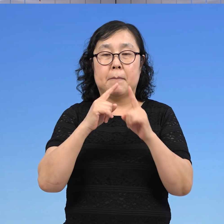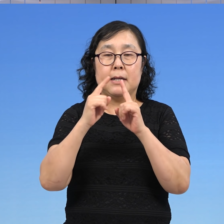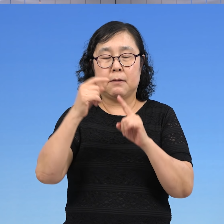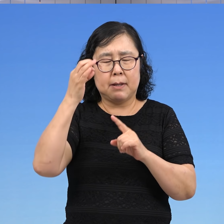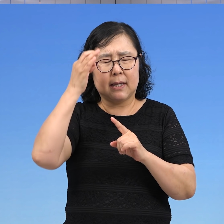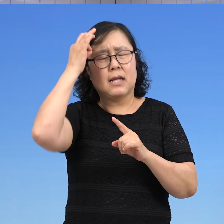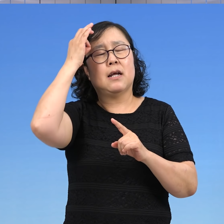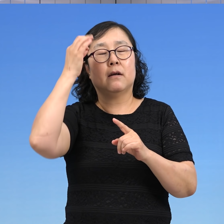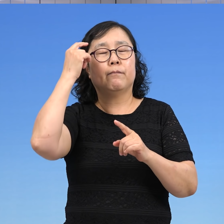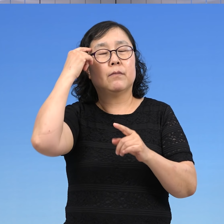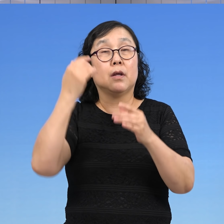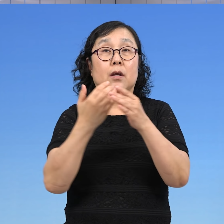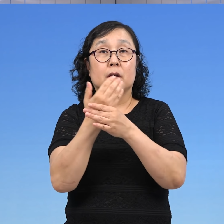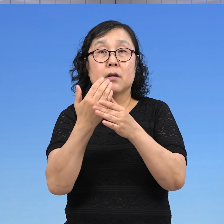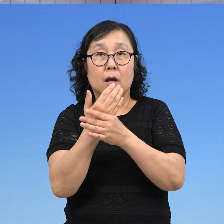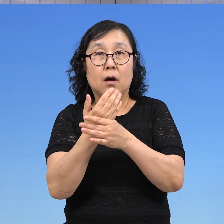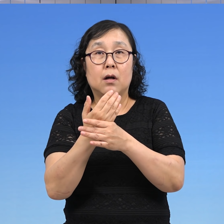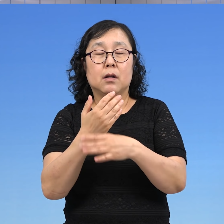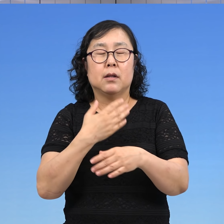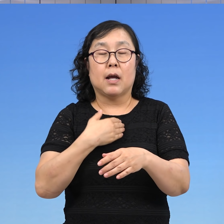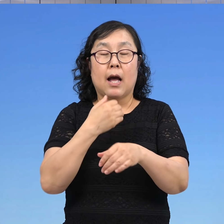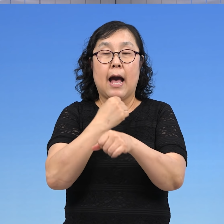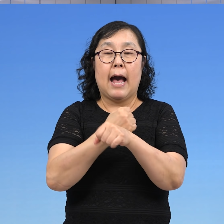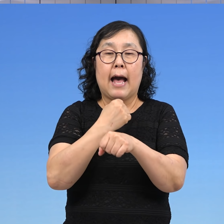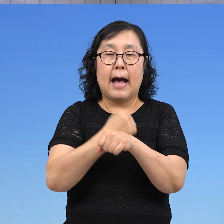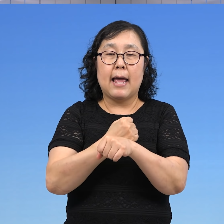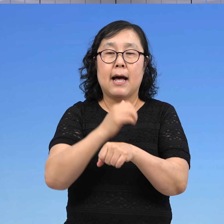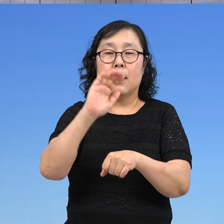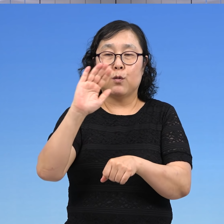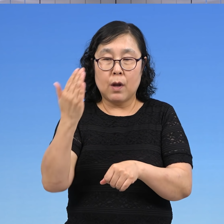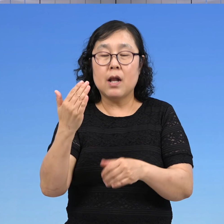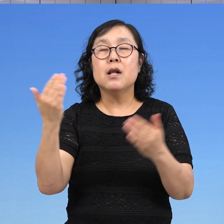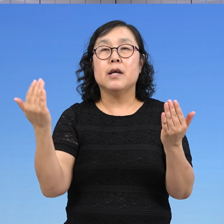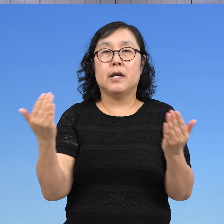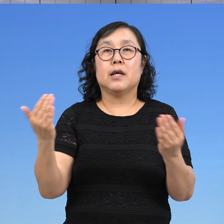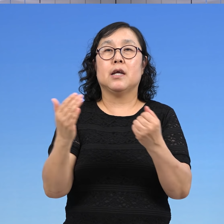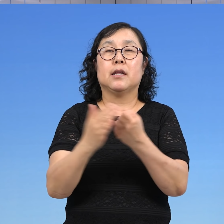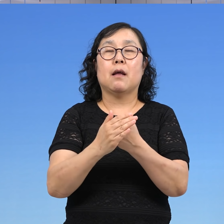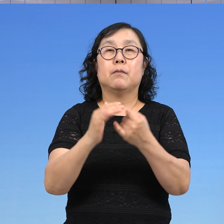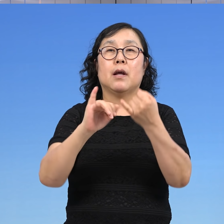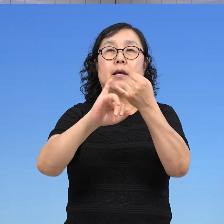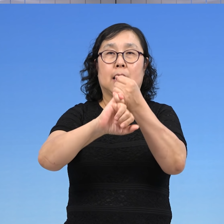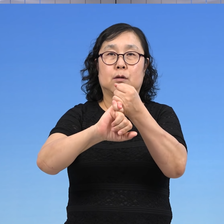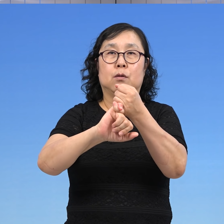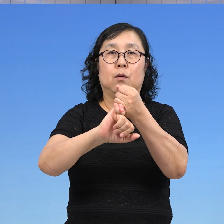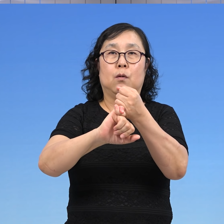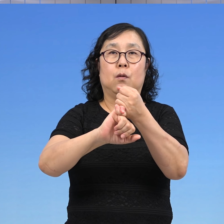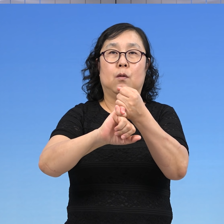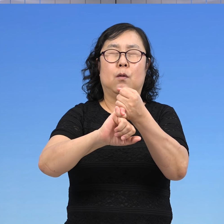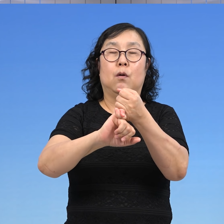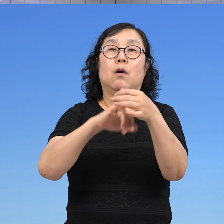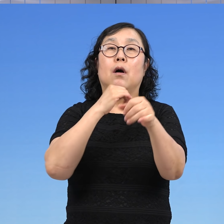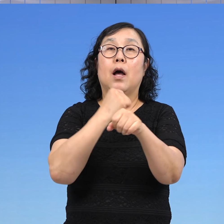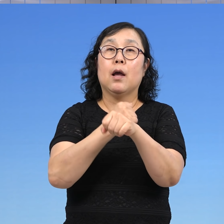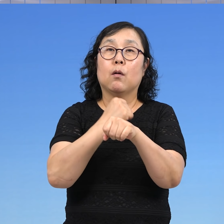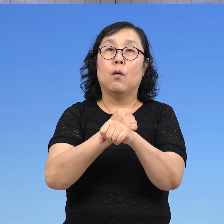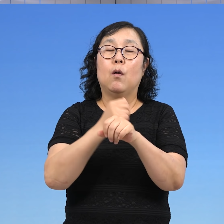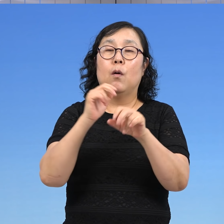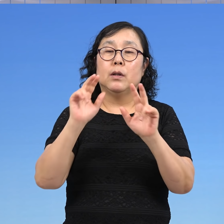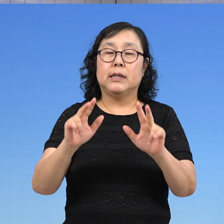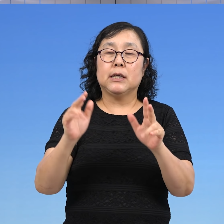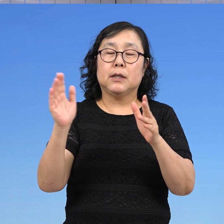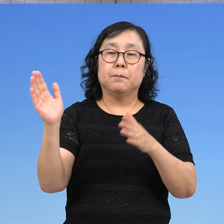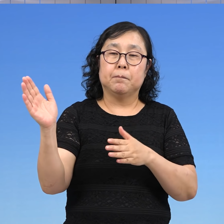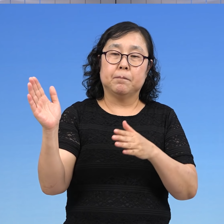그러한 무 요 이게 이게 해야 되는 일이기 때문에 약속을 드린 거 아닙니까 그리고는 뭐 그 다음날 고쳐 지금까지